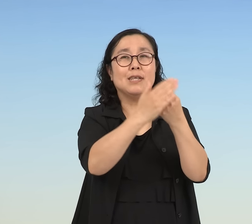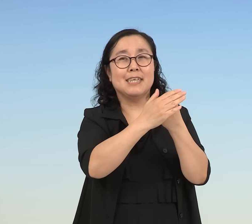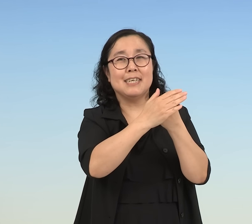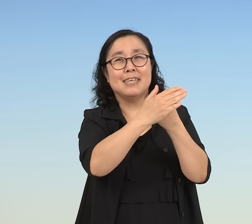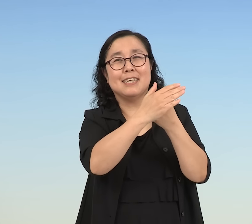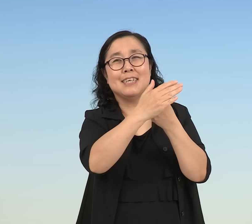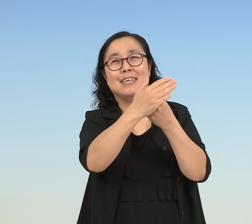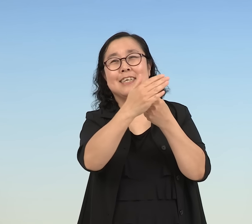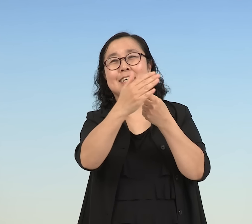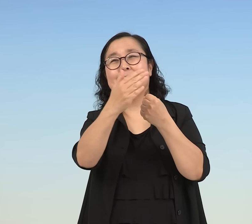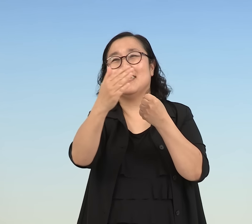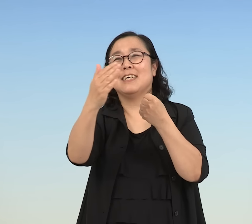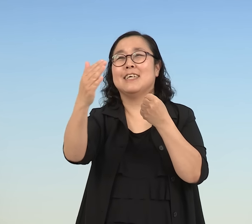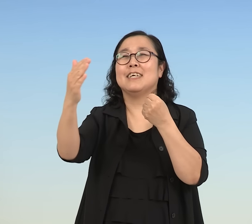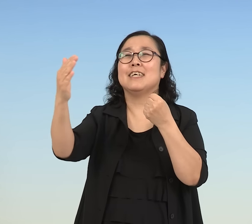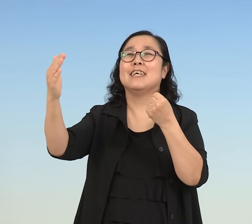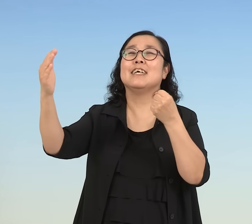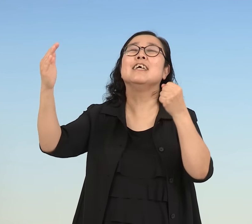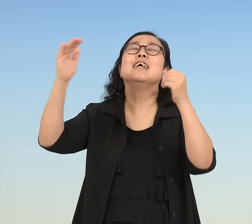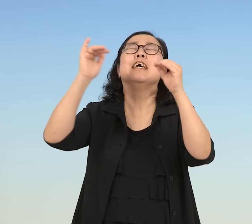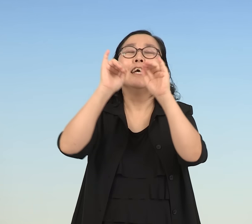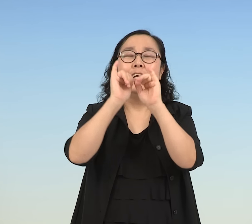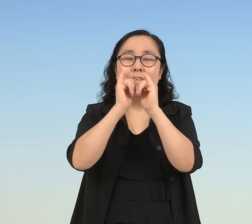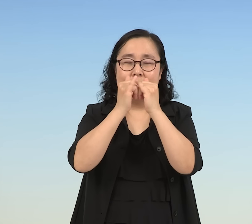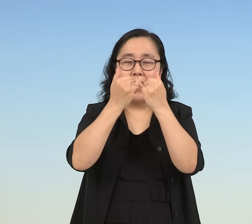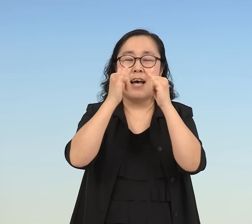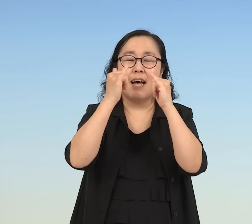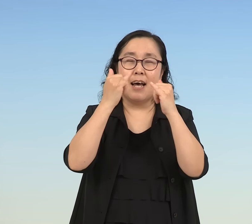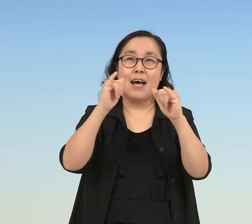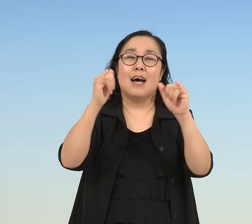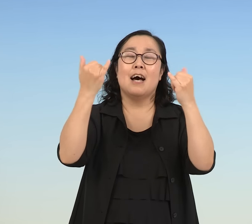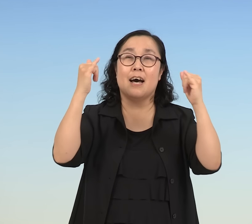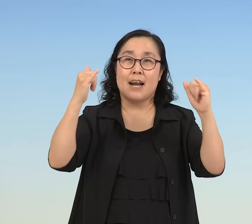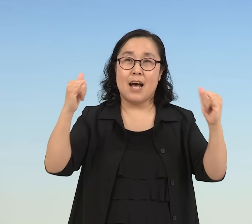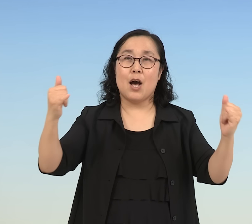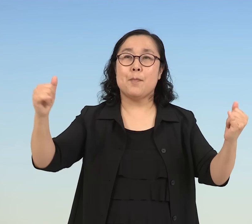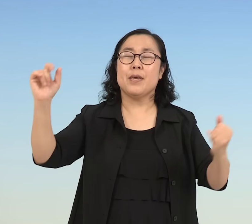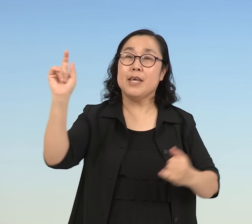내가 보니 아도나이의 감격을 가지고 선포합니다.